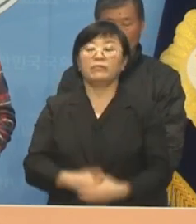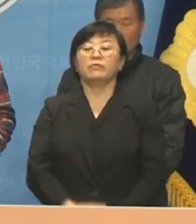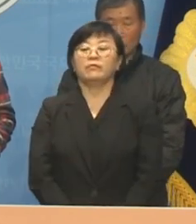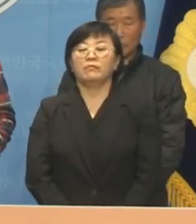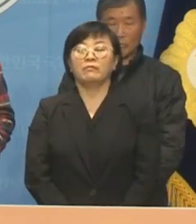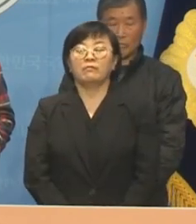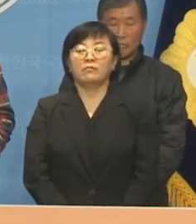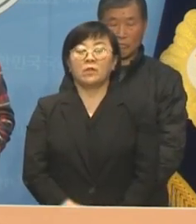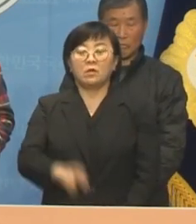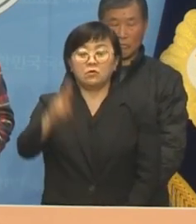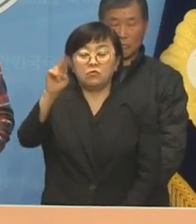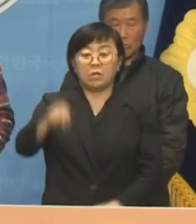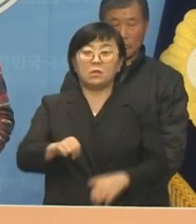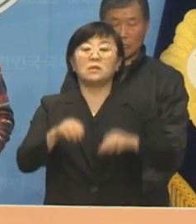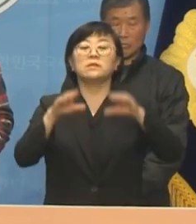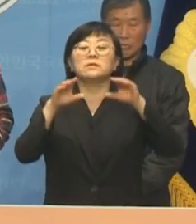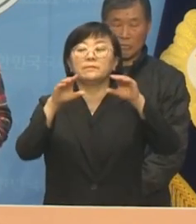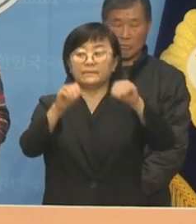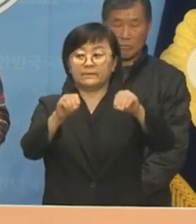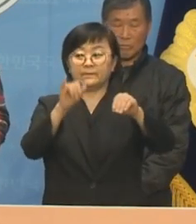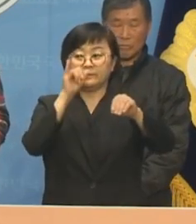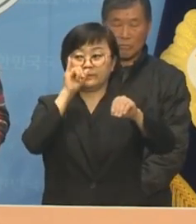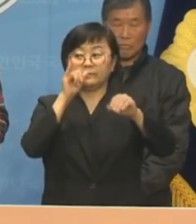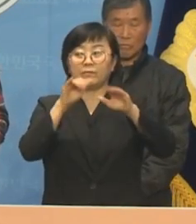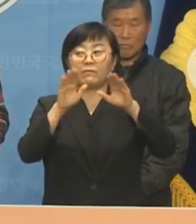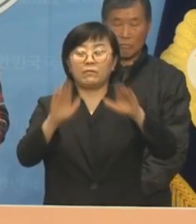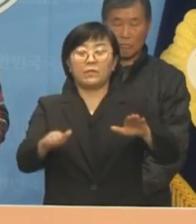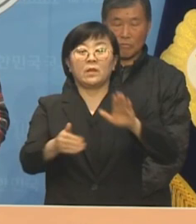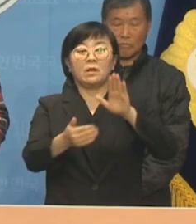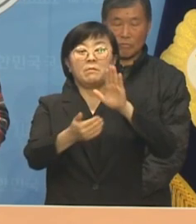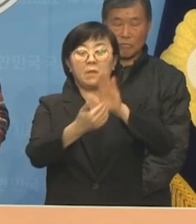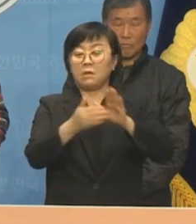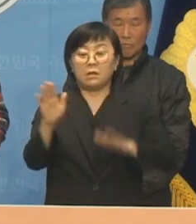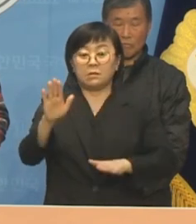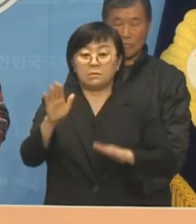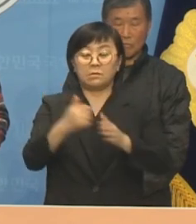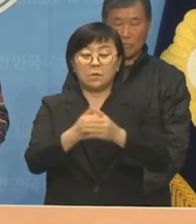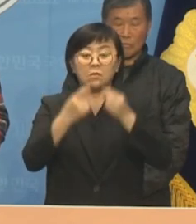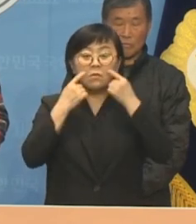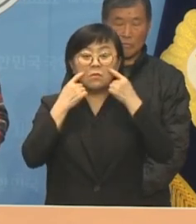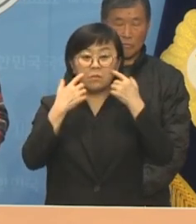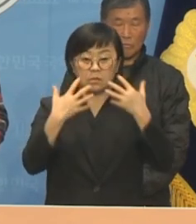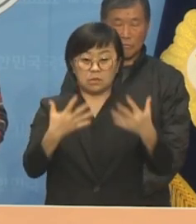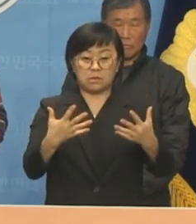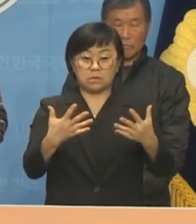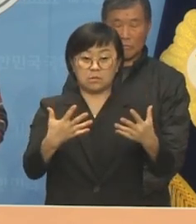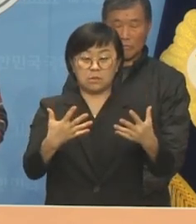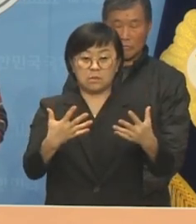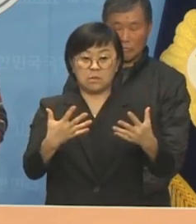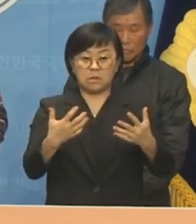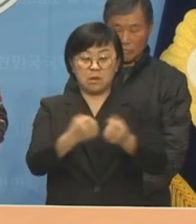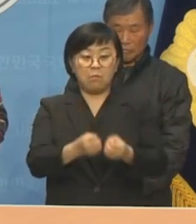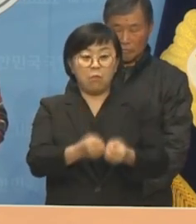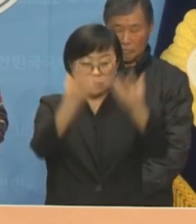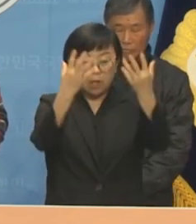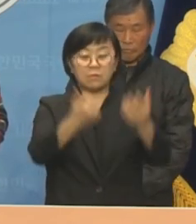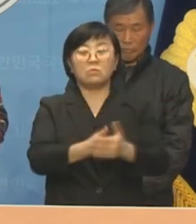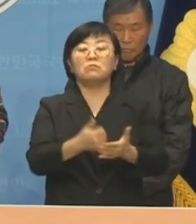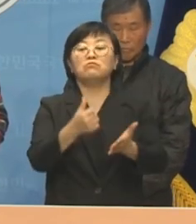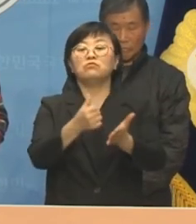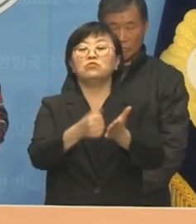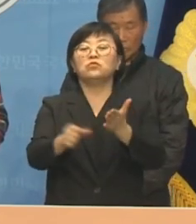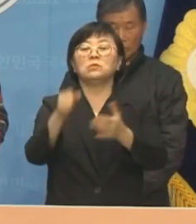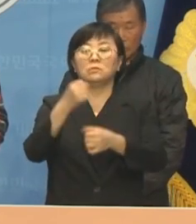회사이고 유엔이 금지한 이거는 방어 무기가 아니고 명백한 대량 살상을 위한 공격 무기를